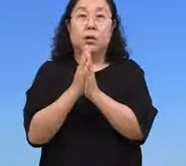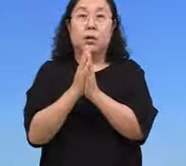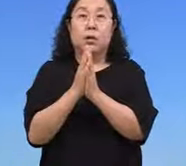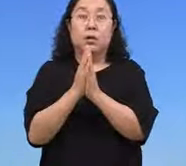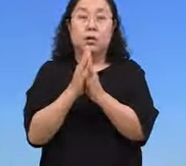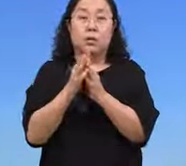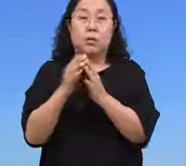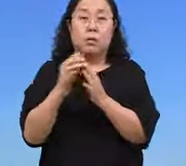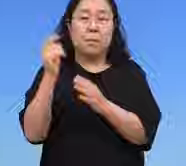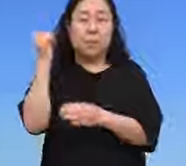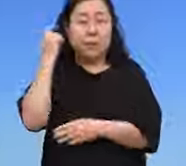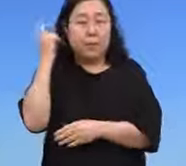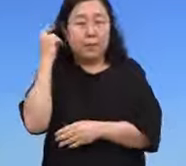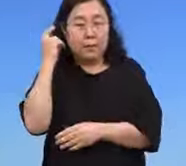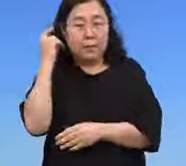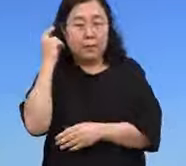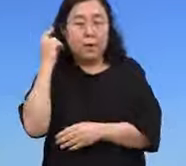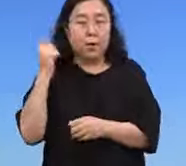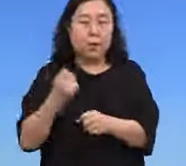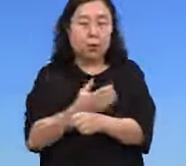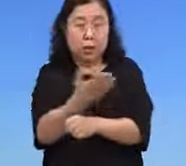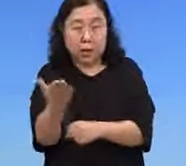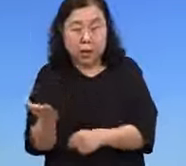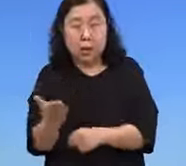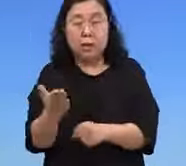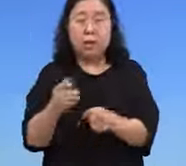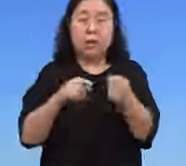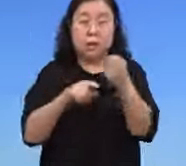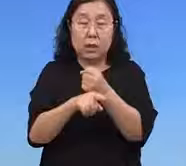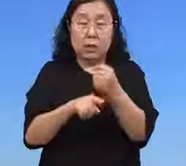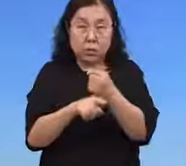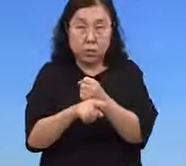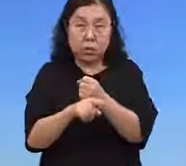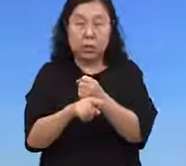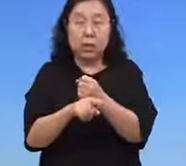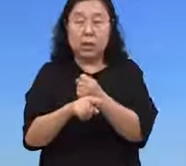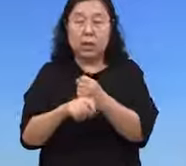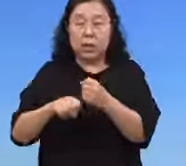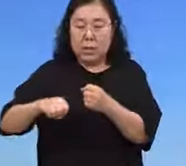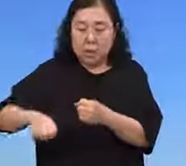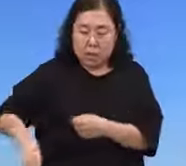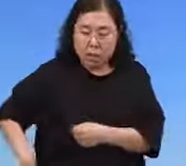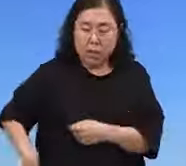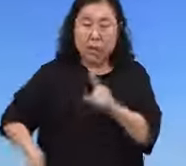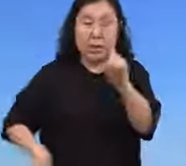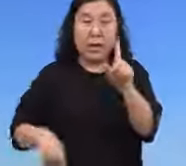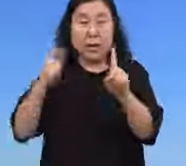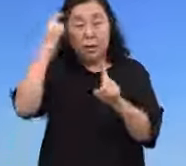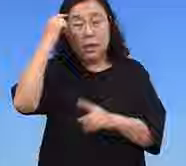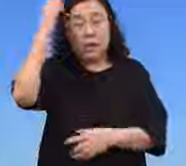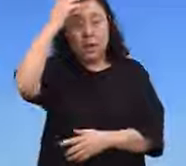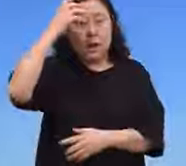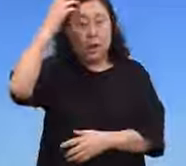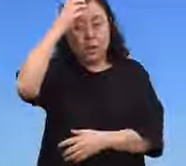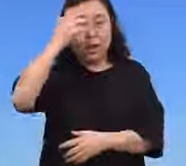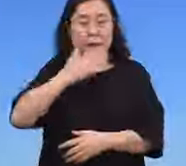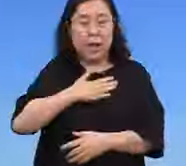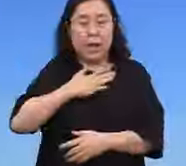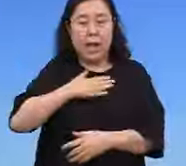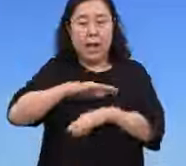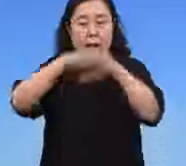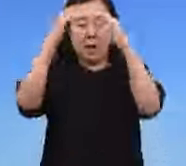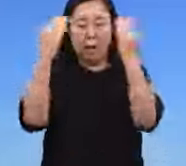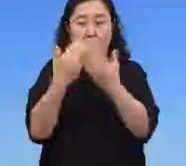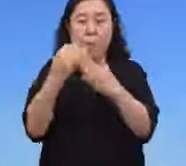목적은, 인자는 잃어버린 것을 찾아 구원하러 왔다, 그 잃어버린 한 영혼에 내 온 마음이 다